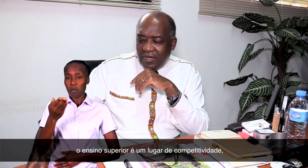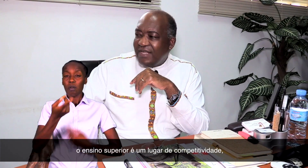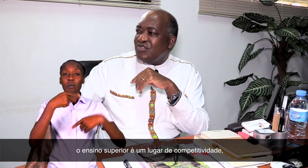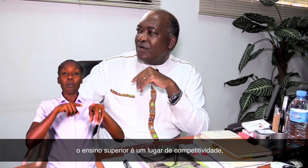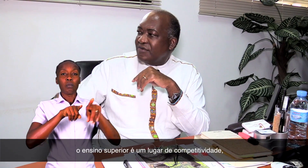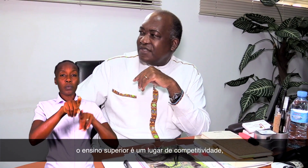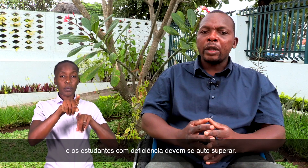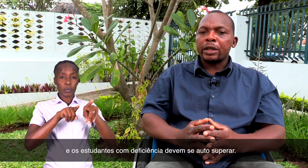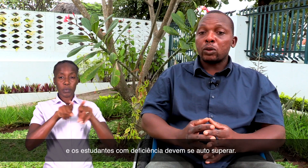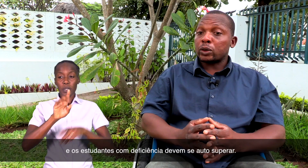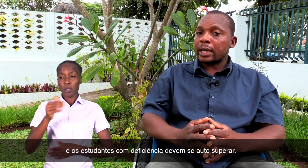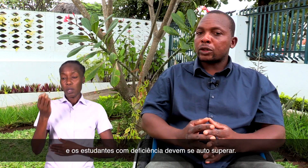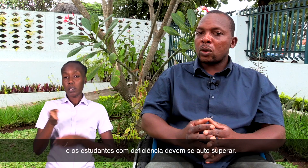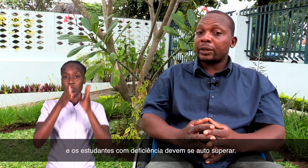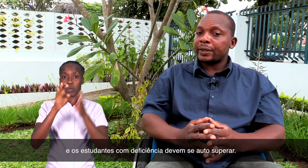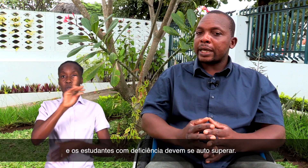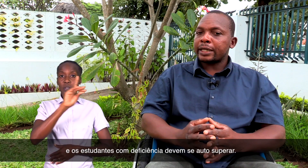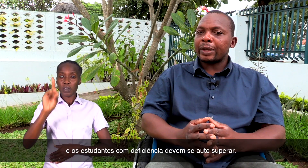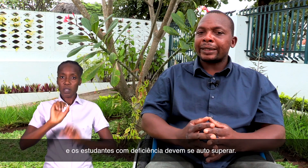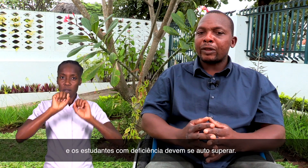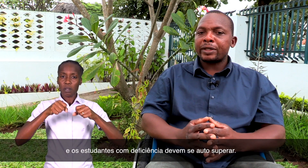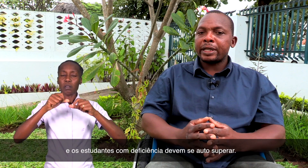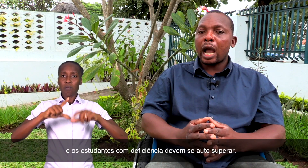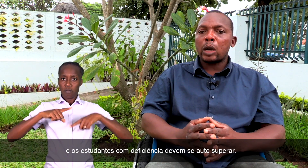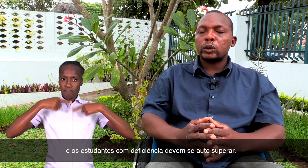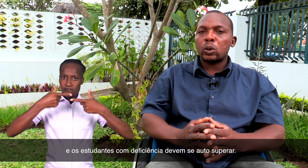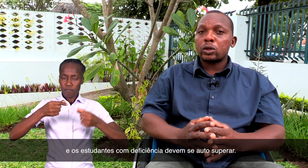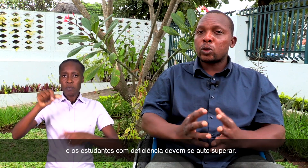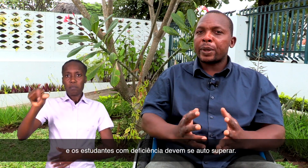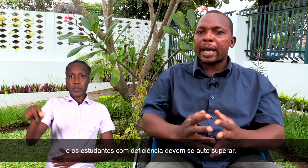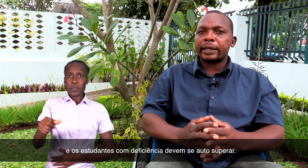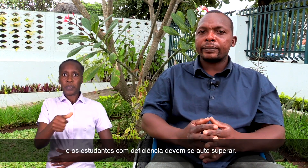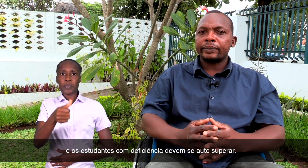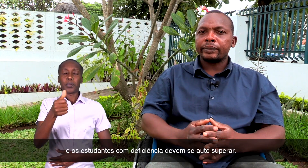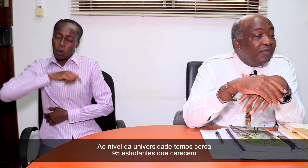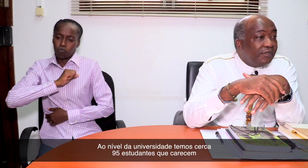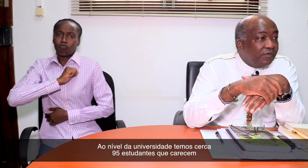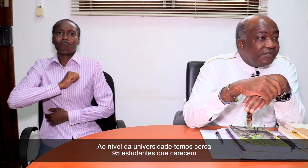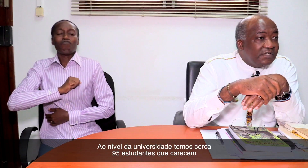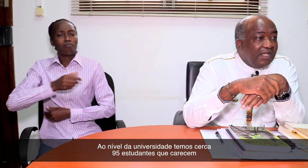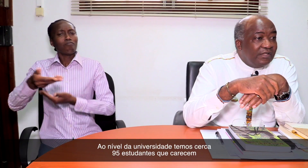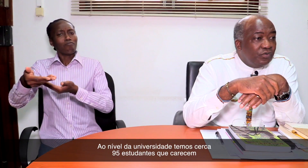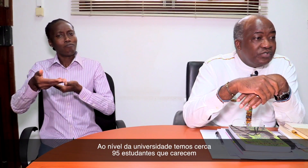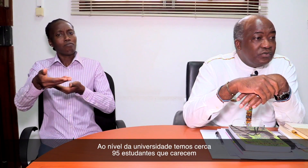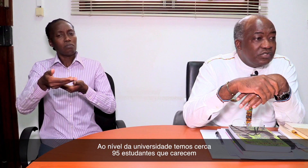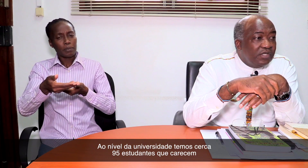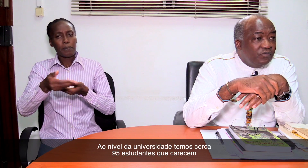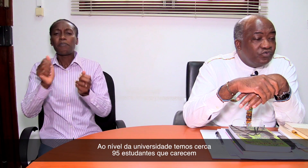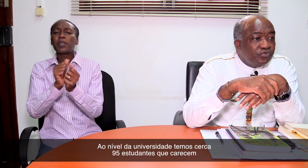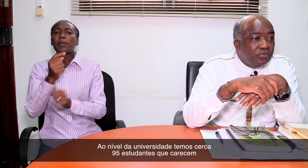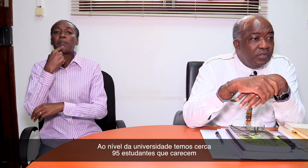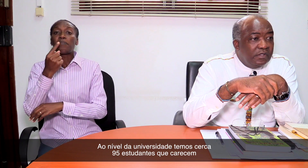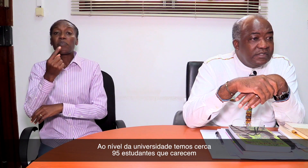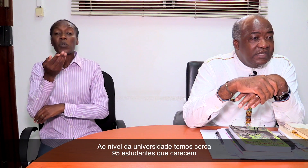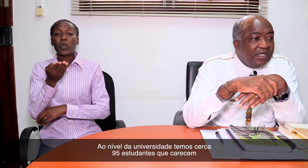de competitividade e os estudantes com deficiência devem se autossuperar. No nível da universidade, hoje nós